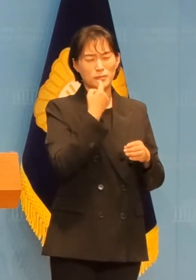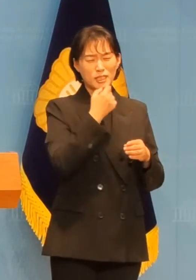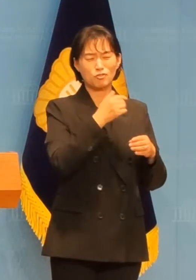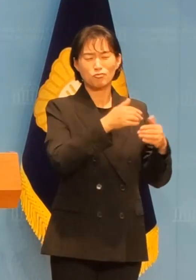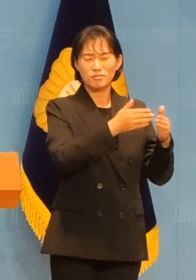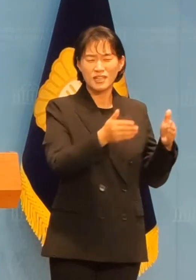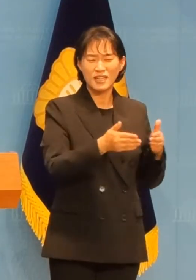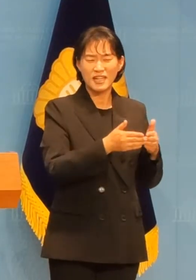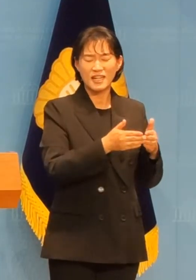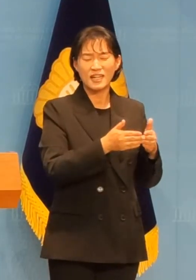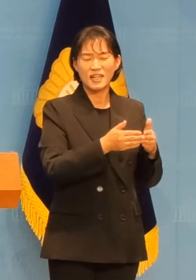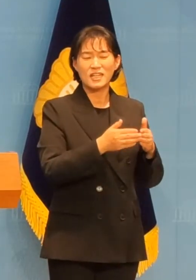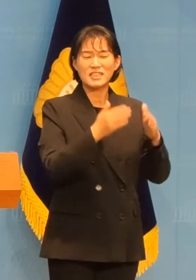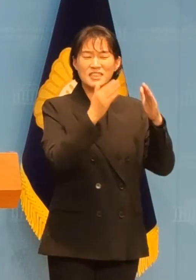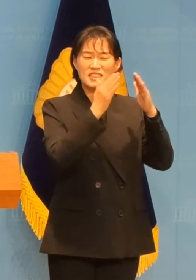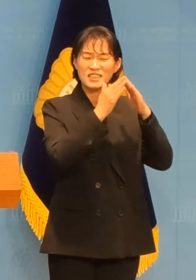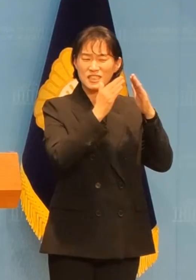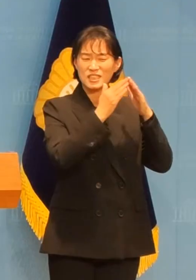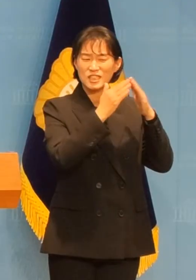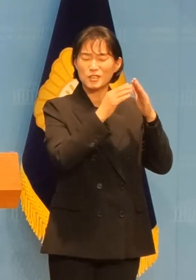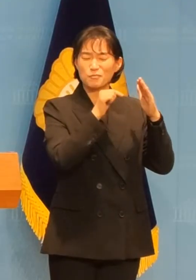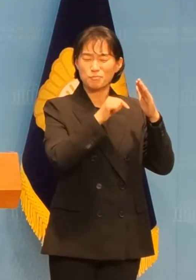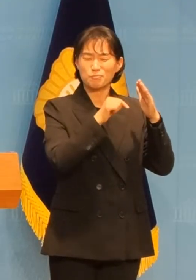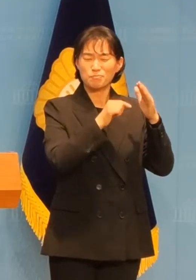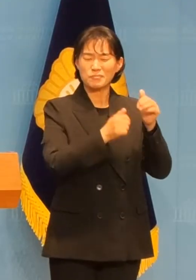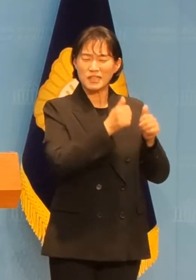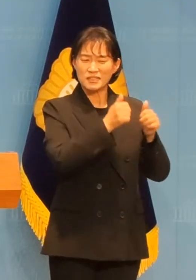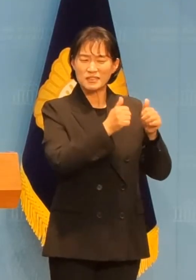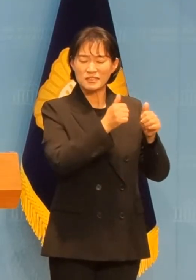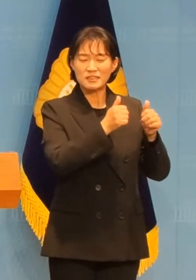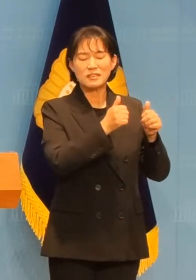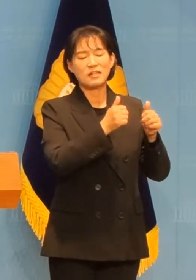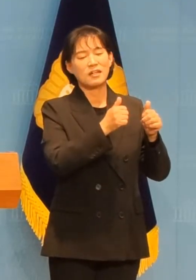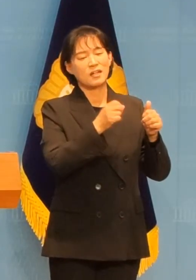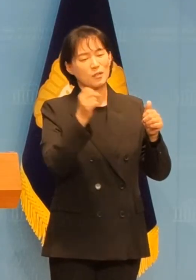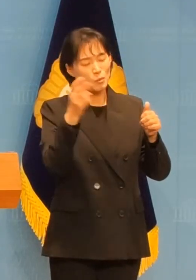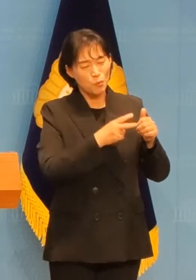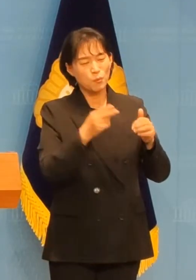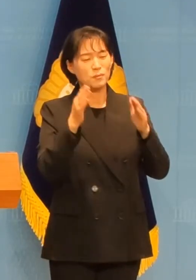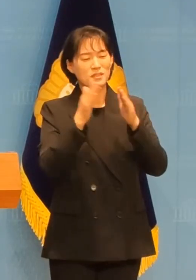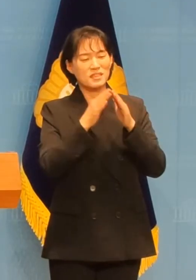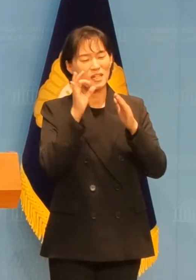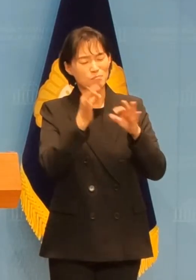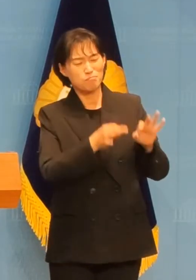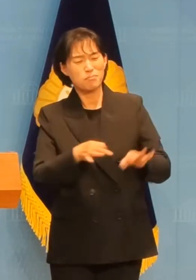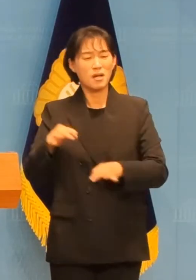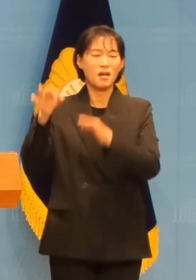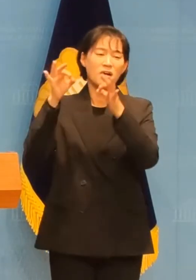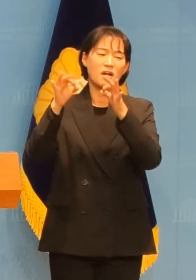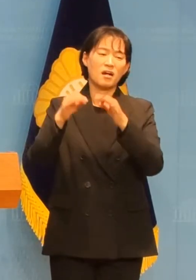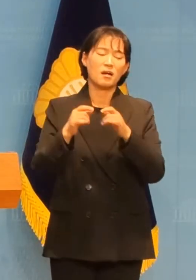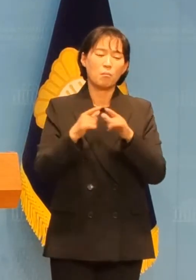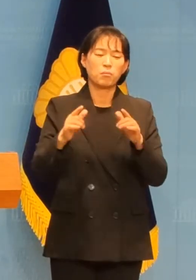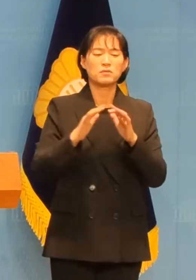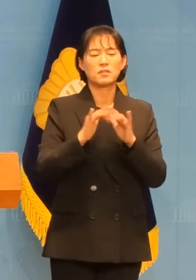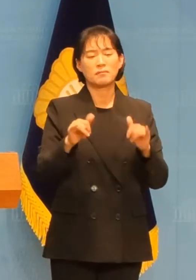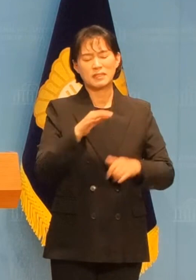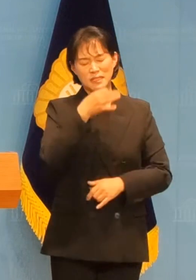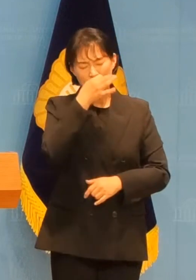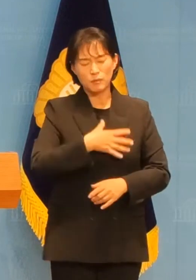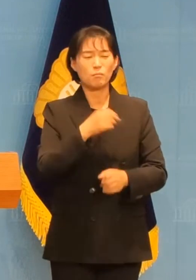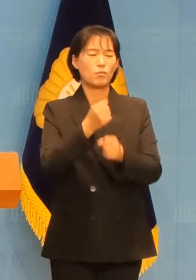부동산 규제 실험이 또다시 집값 상승을 불러오고 결국 서민을 벼랑 끝으로 내몰고